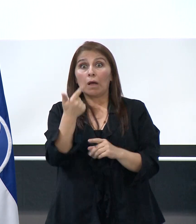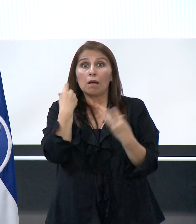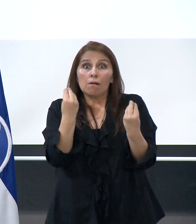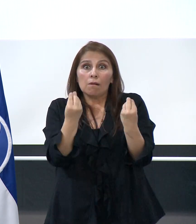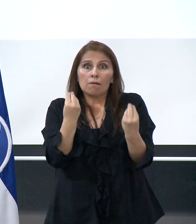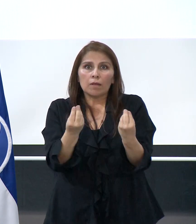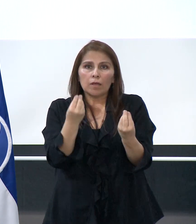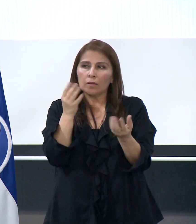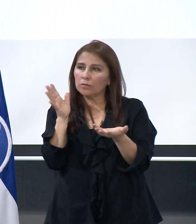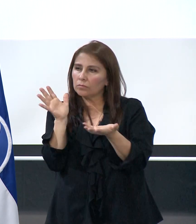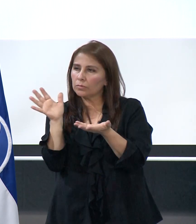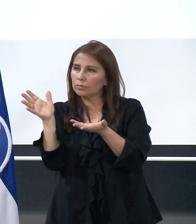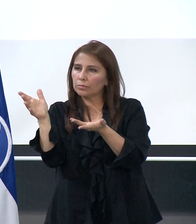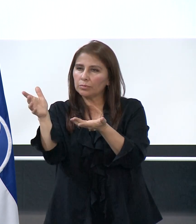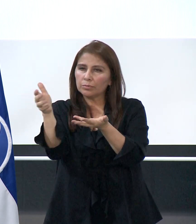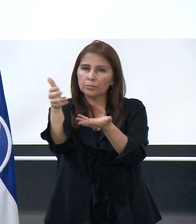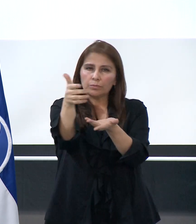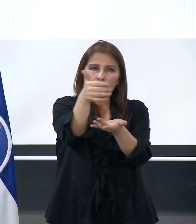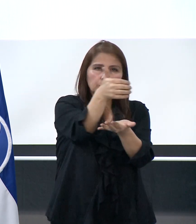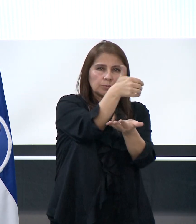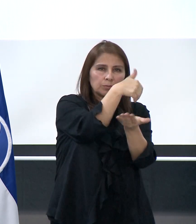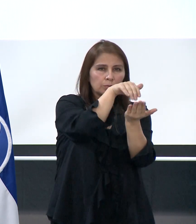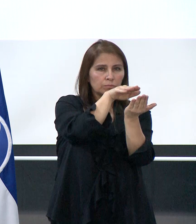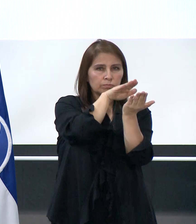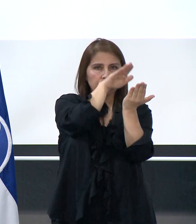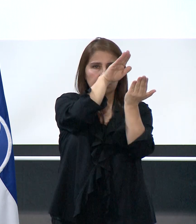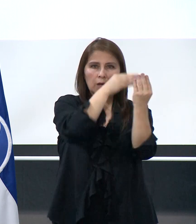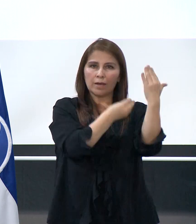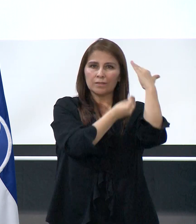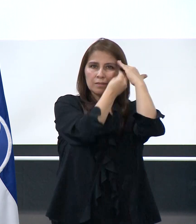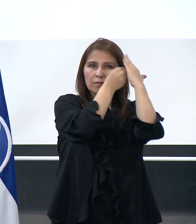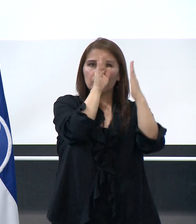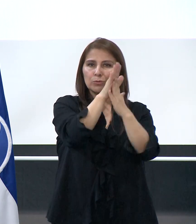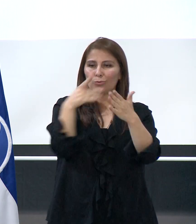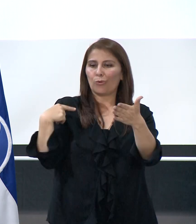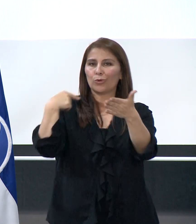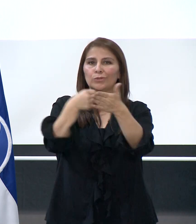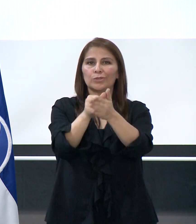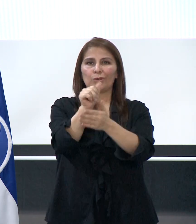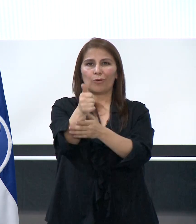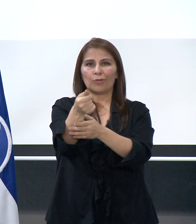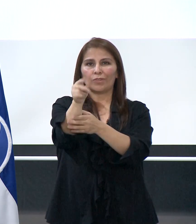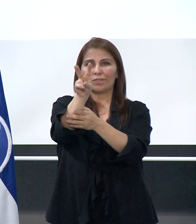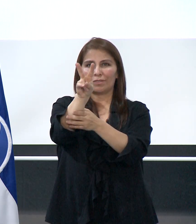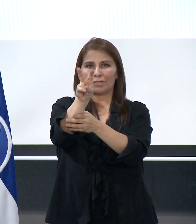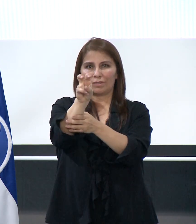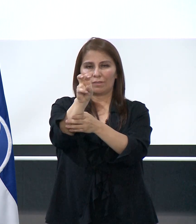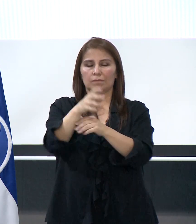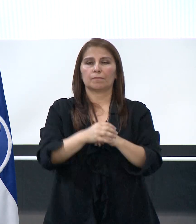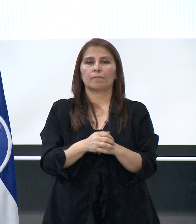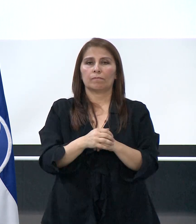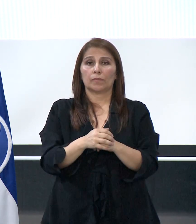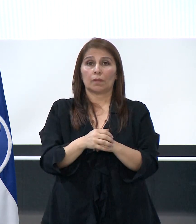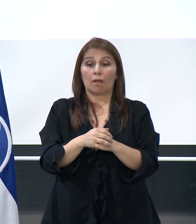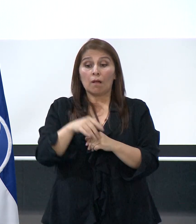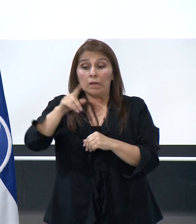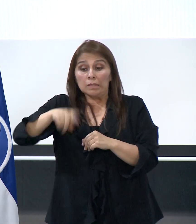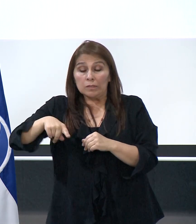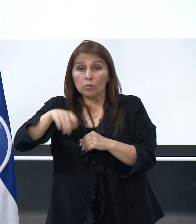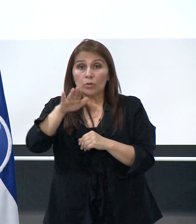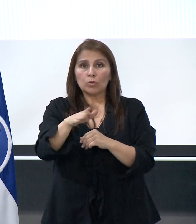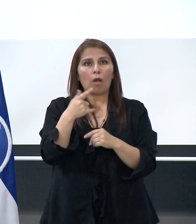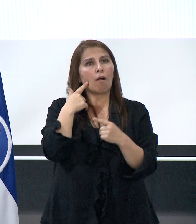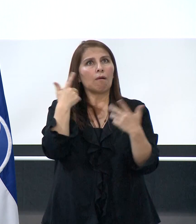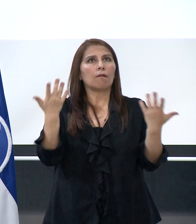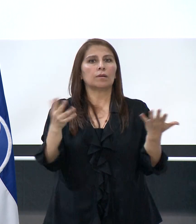el espectro de los saberes que circulaban en el siglo 17 su comprensión de la escuela incluye precisamente la